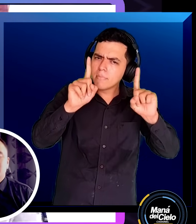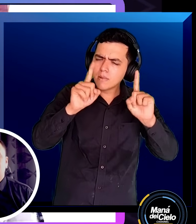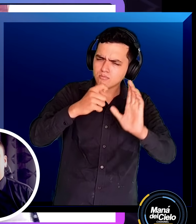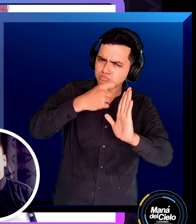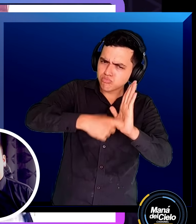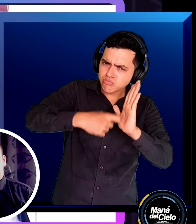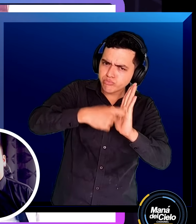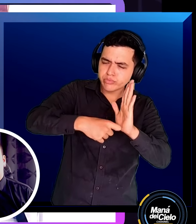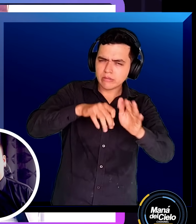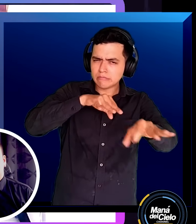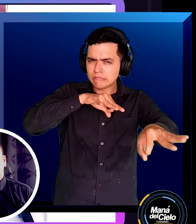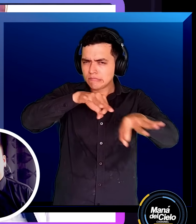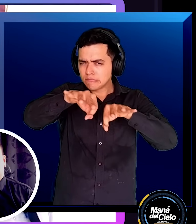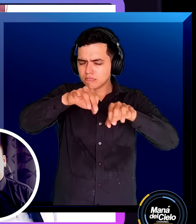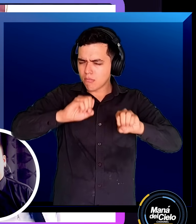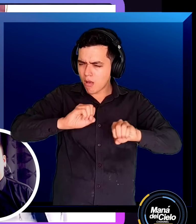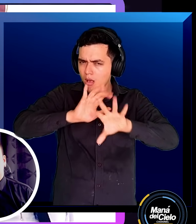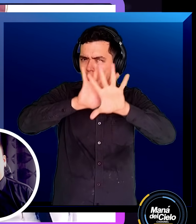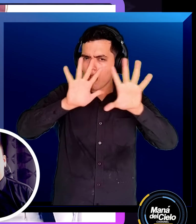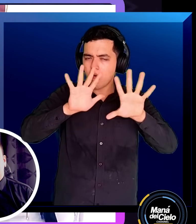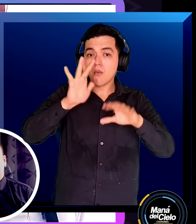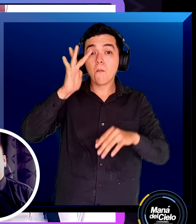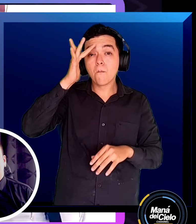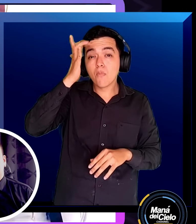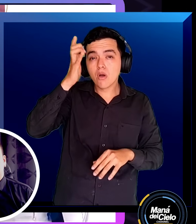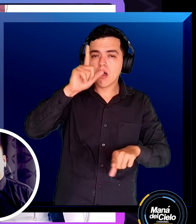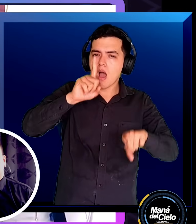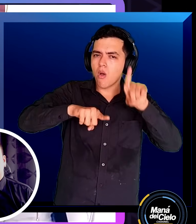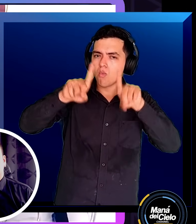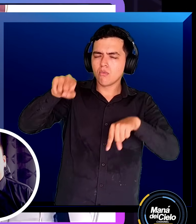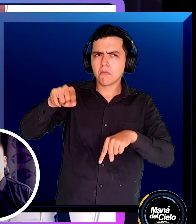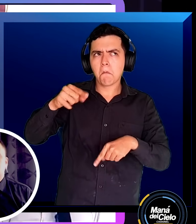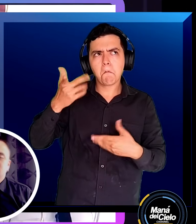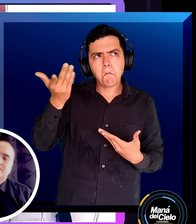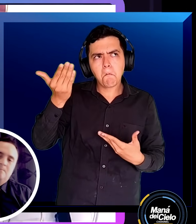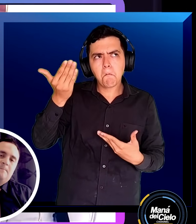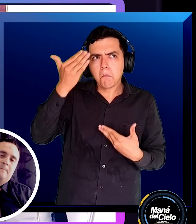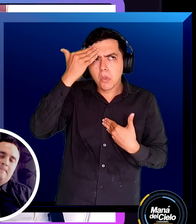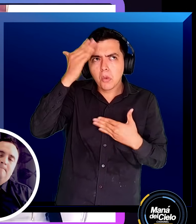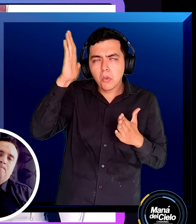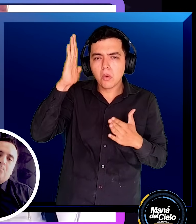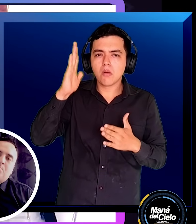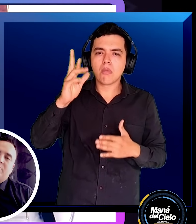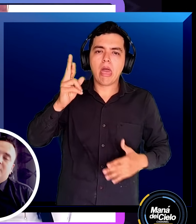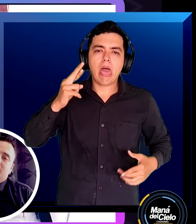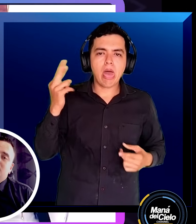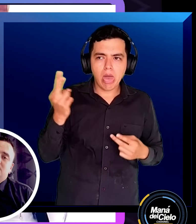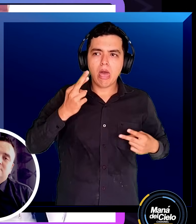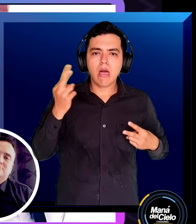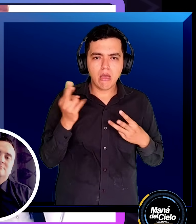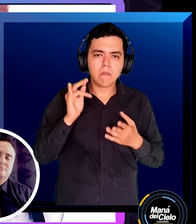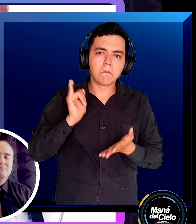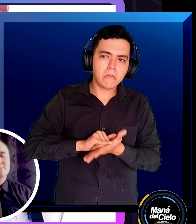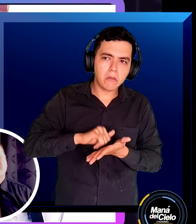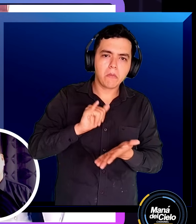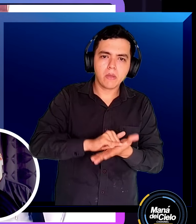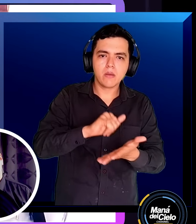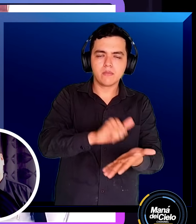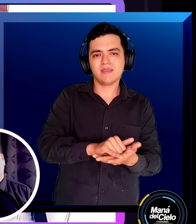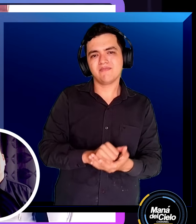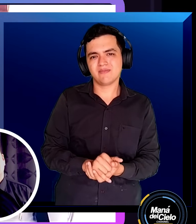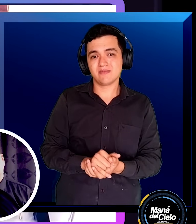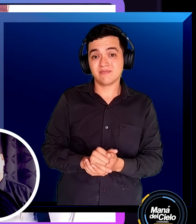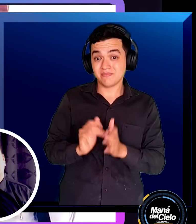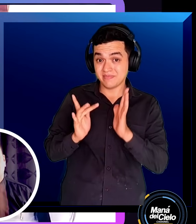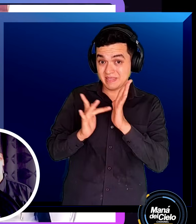no hagas vanos ayunos. No hagas ayunos como con repetición. Hay gente que llega a ayunar y sale. La